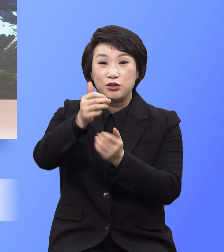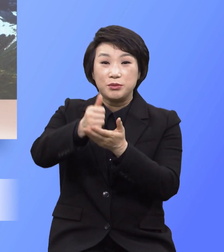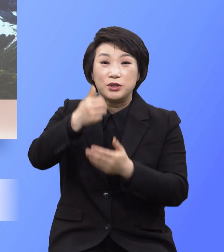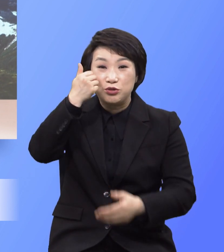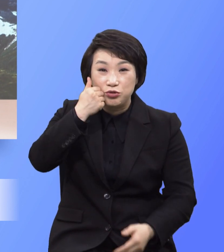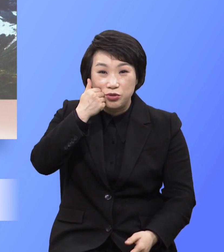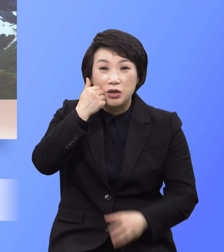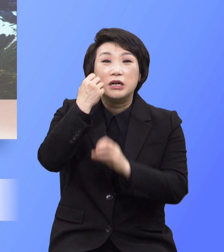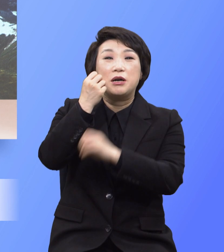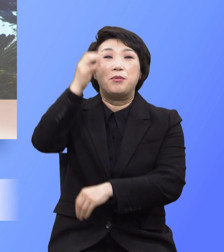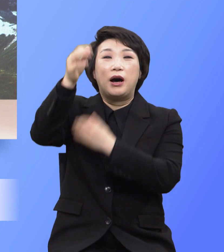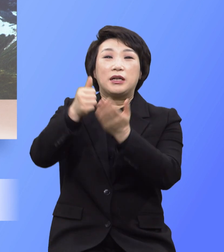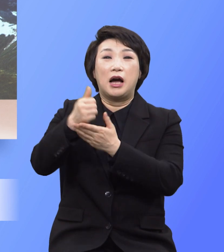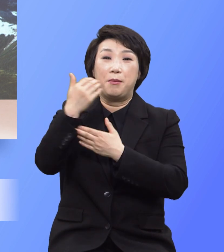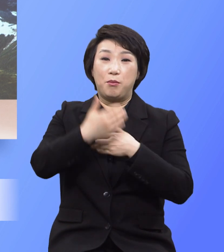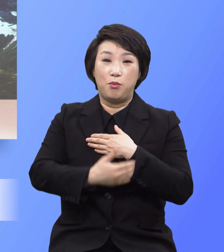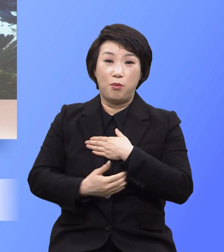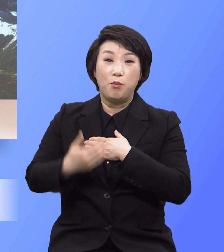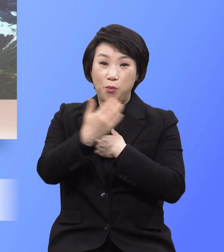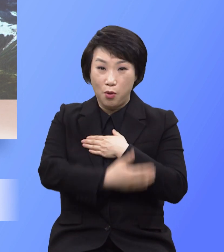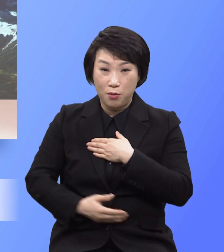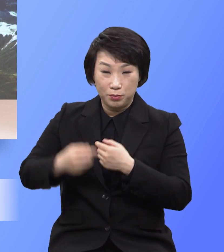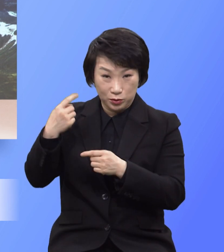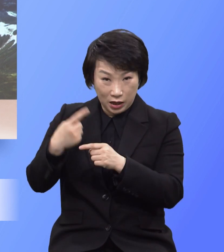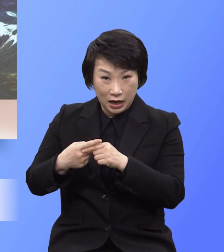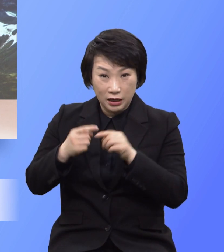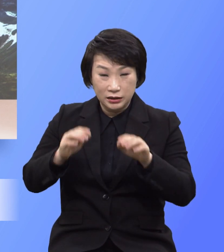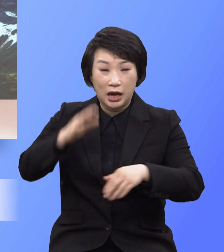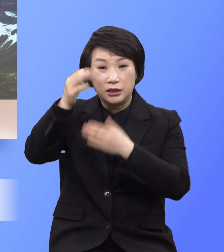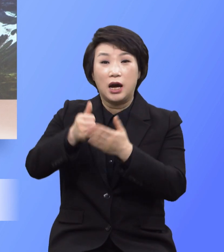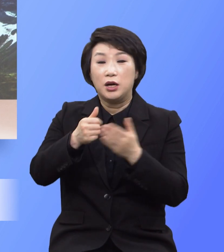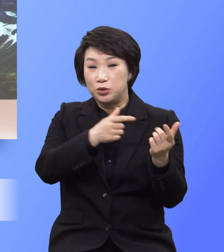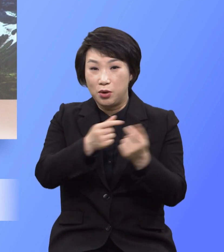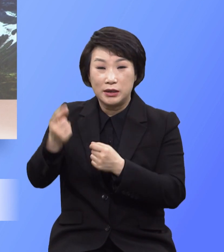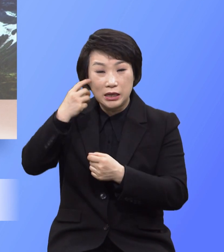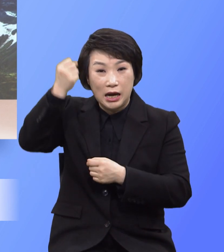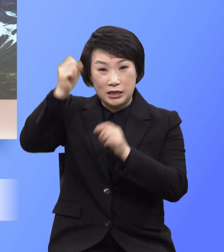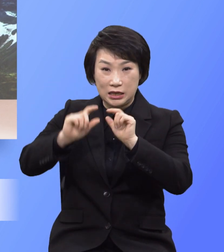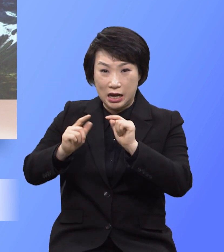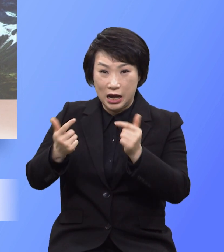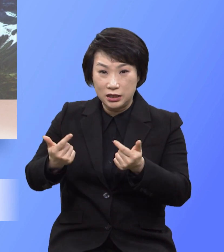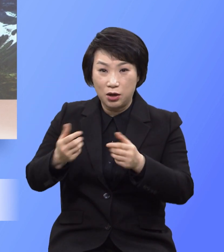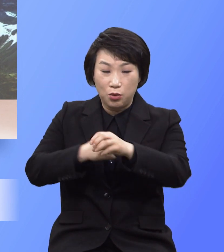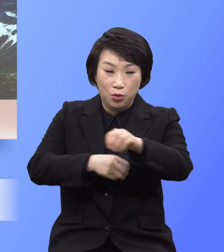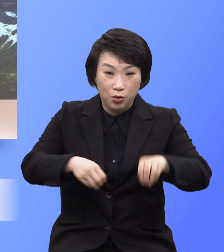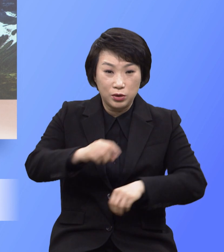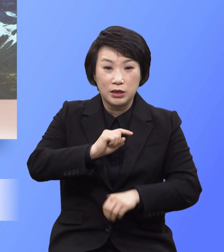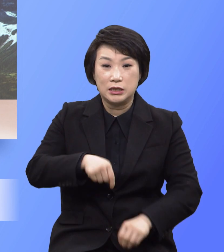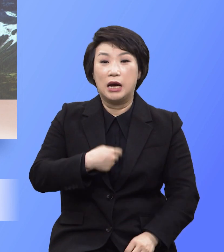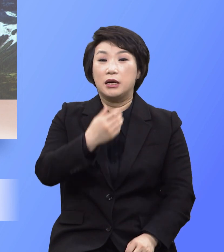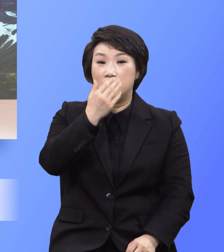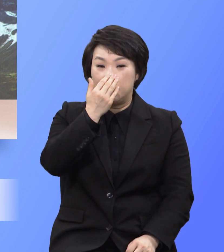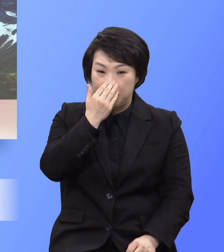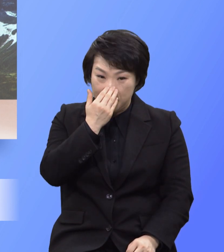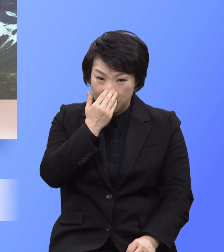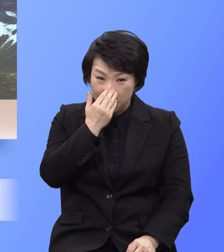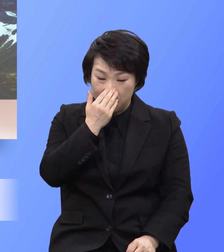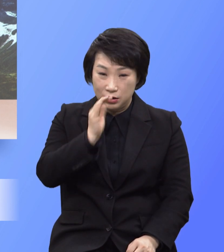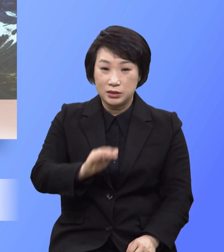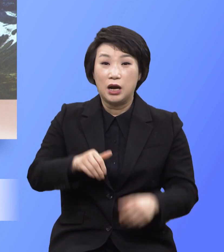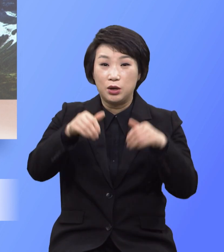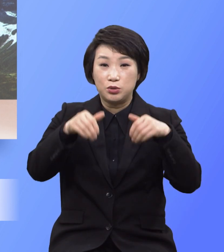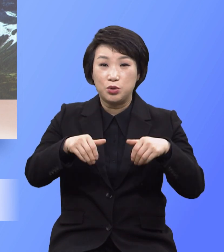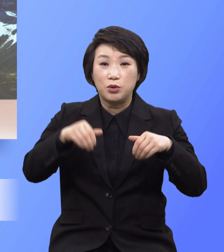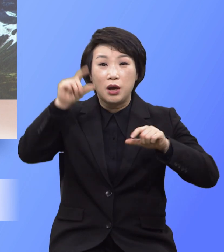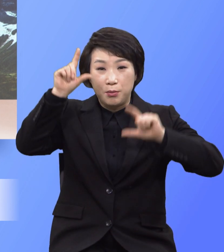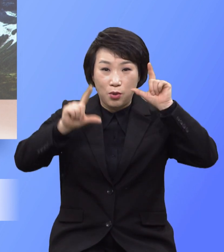그는 근본 하나님과 본체시나 하나님과 동동됨을 취할 것으로 여기지 아니하시고